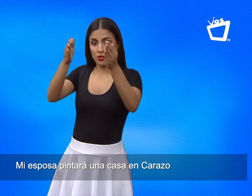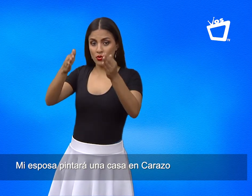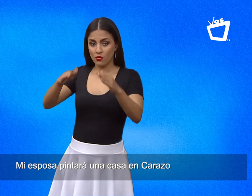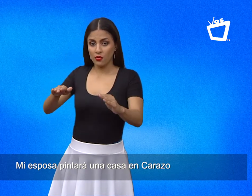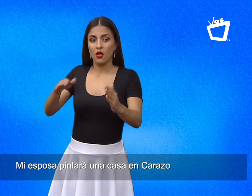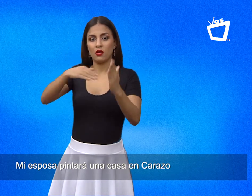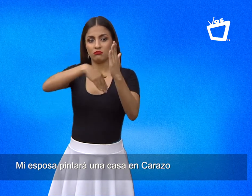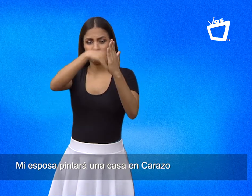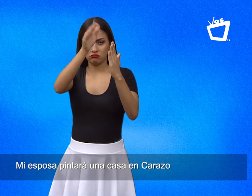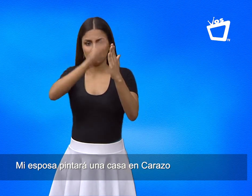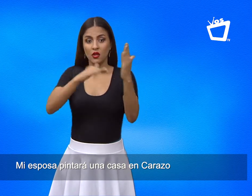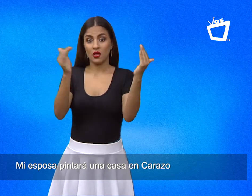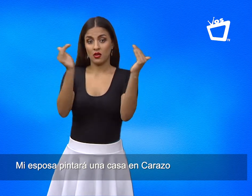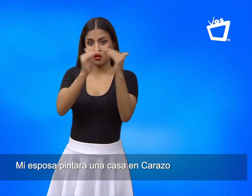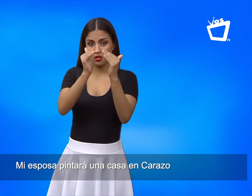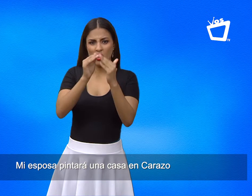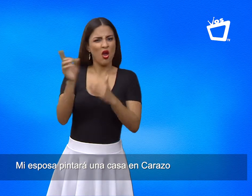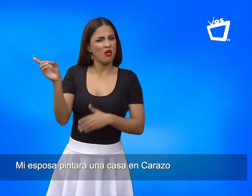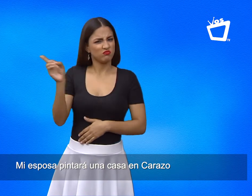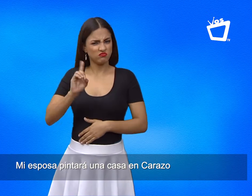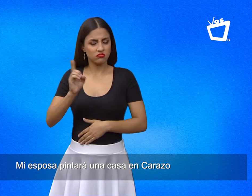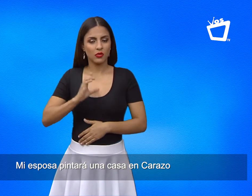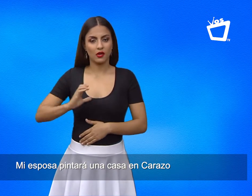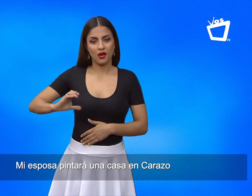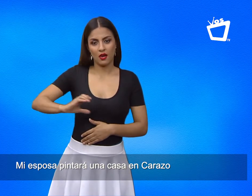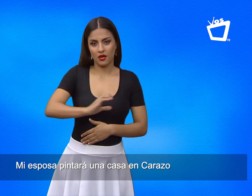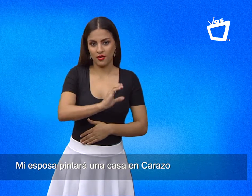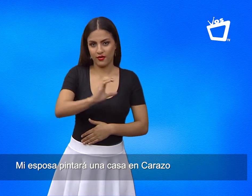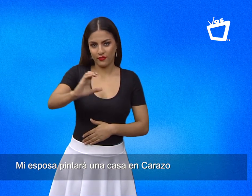Mi esposa pintará una casa en Carazo.